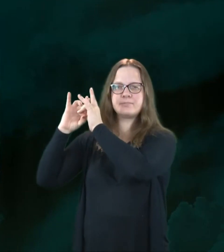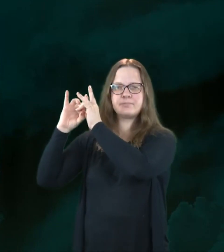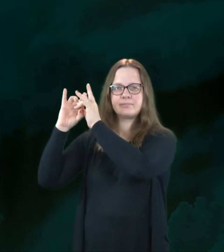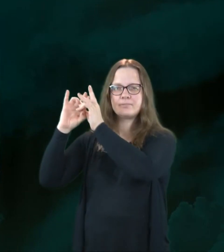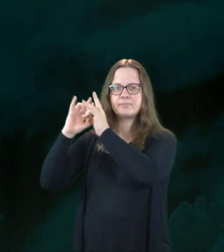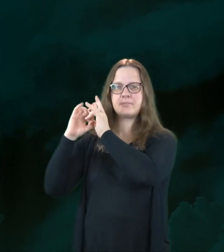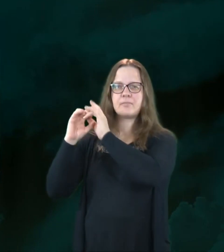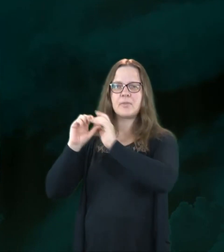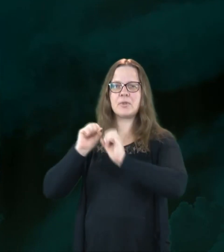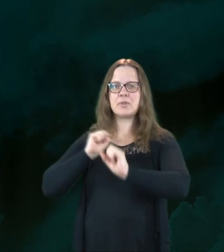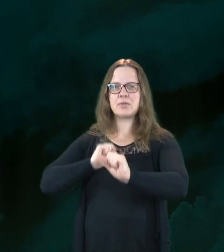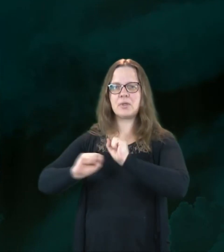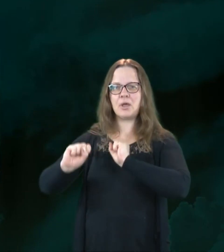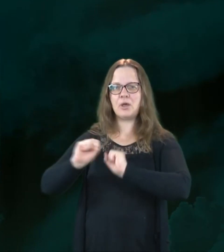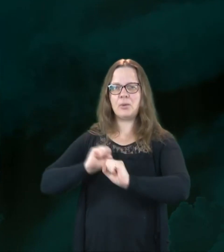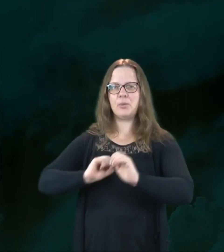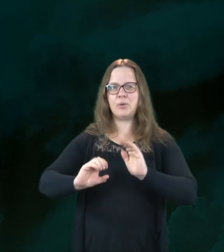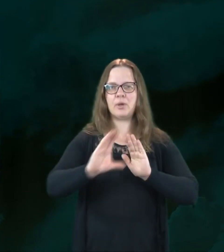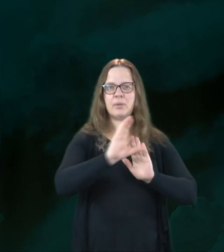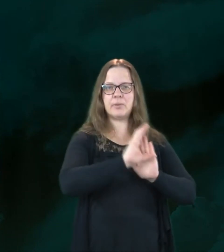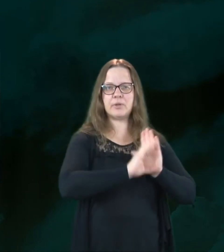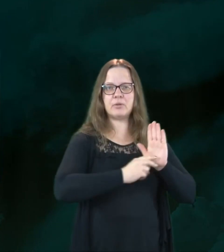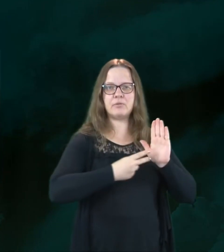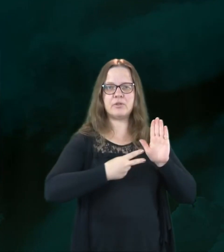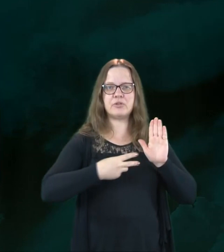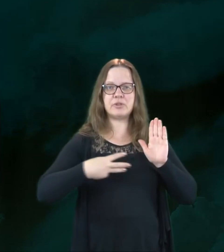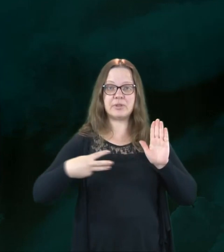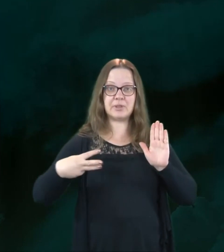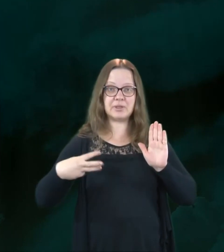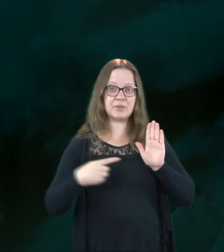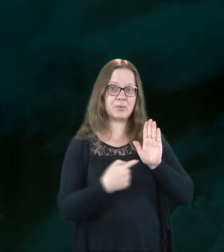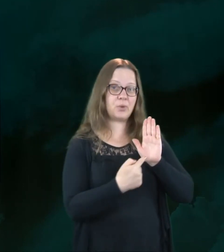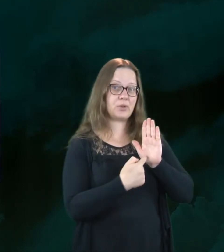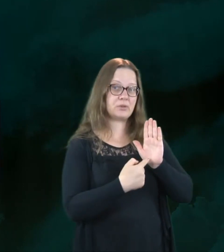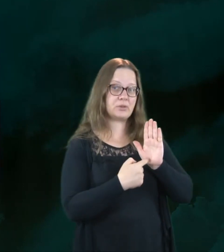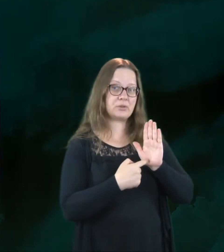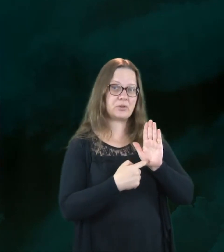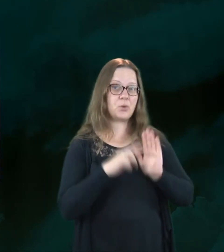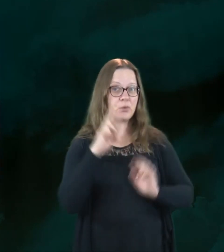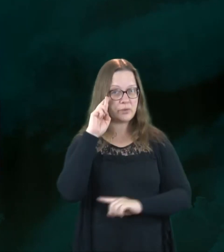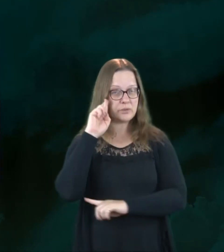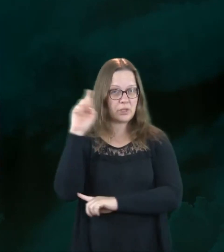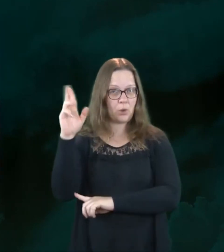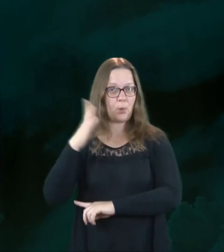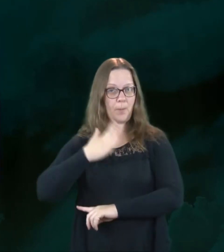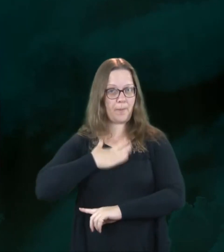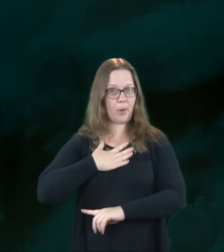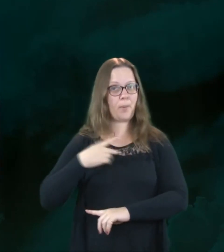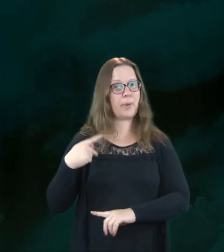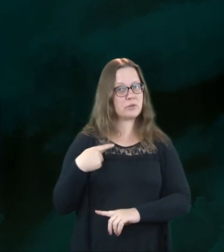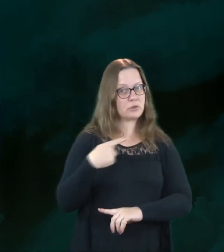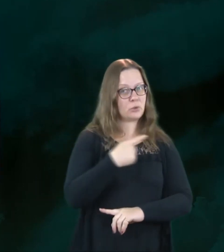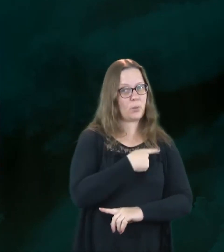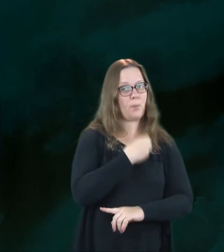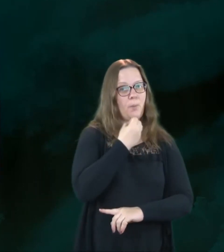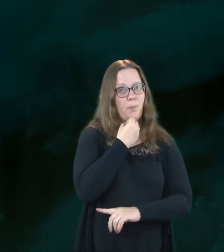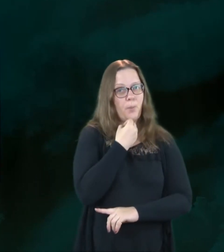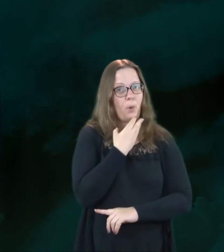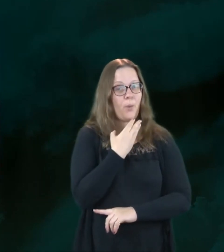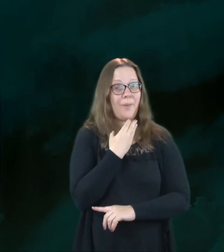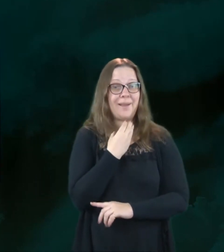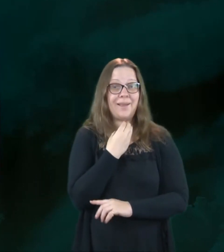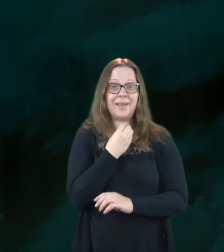Salmo 23 diz assim: o Senhor é o bom pastor, não é isso? E nada me faltará. Esse